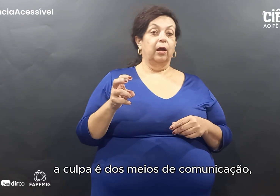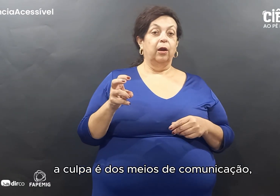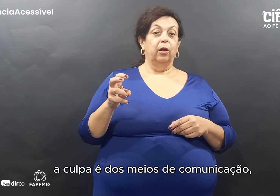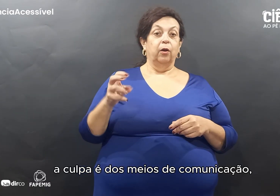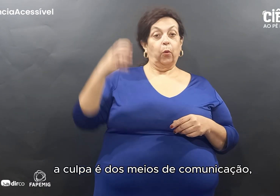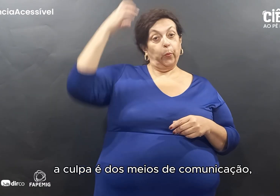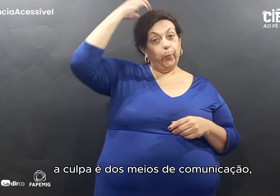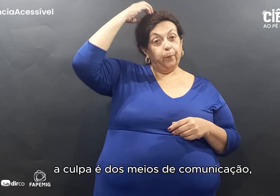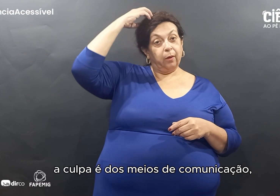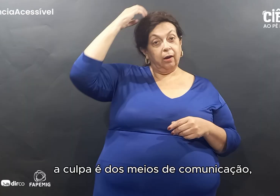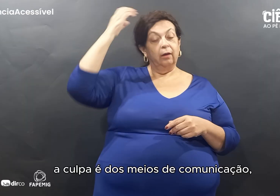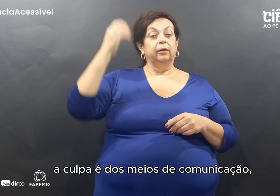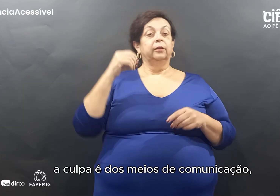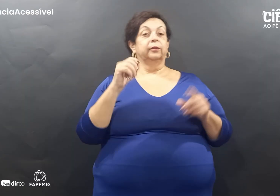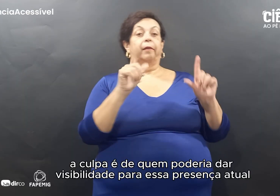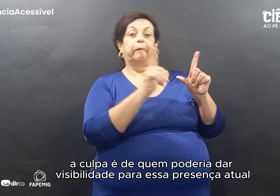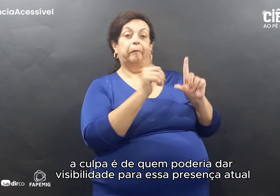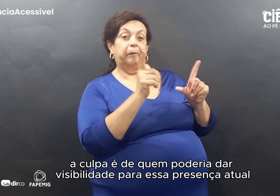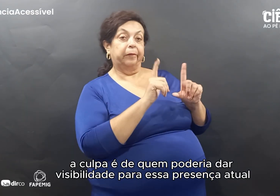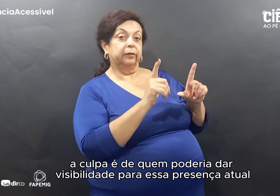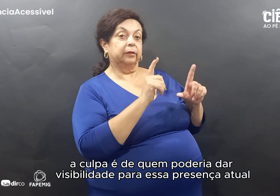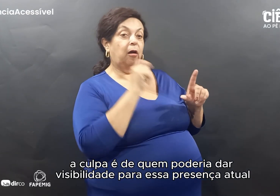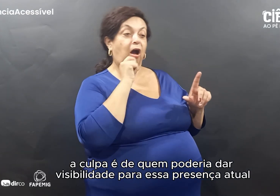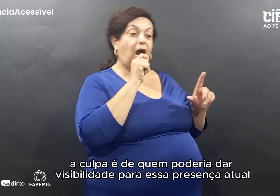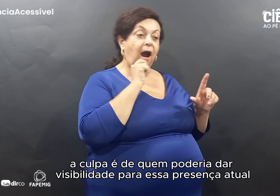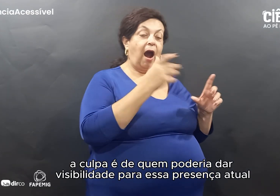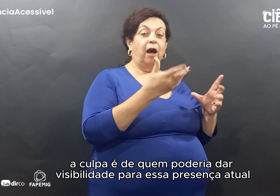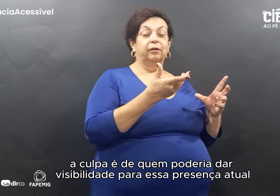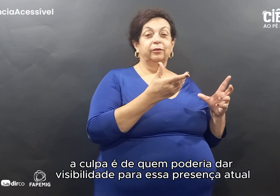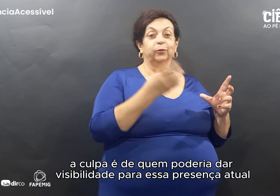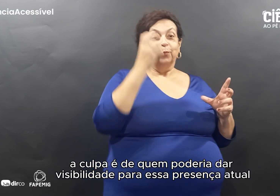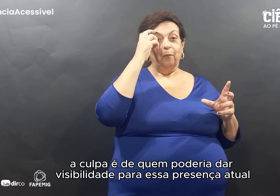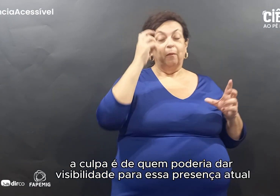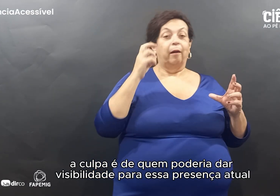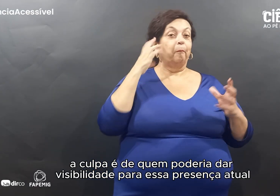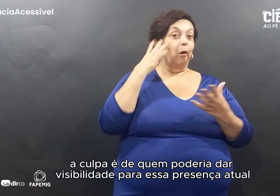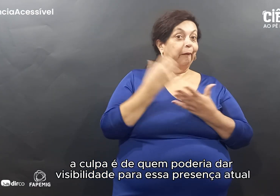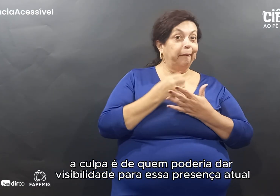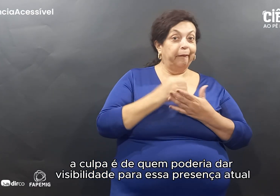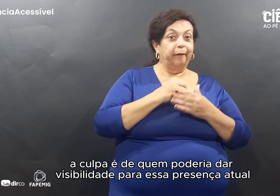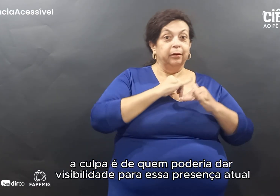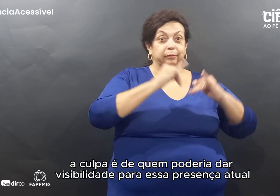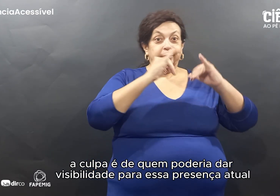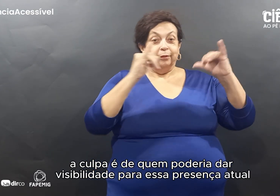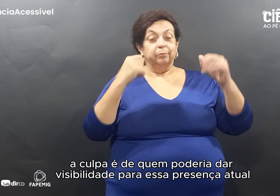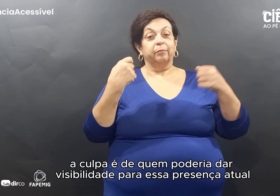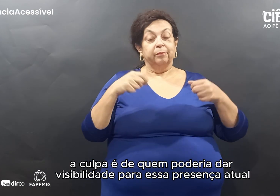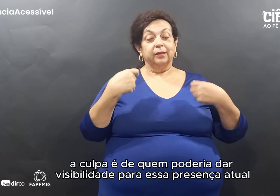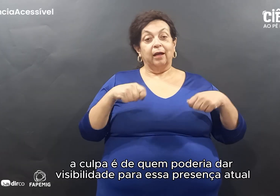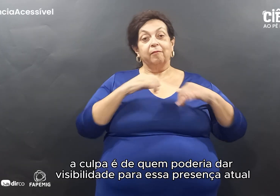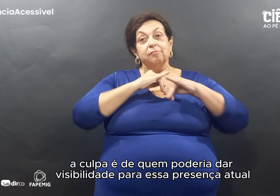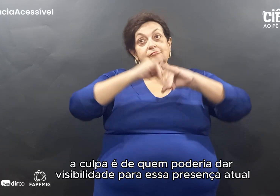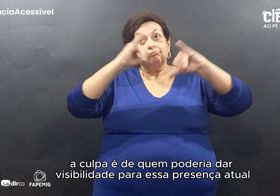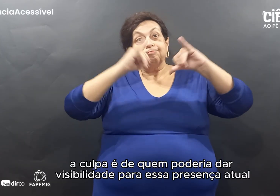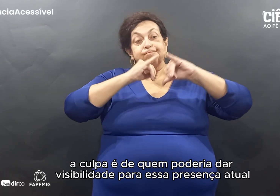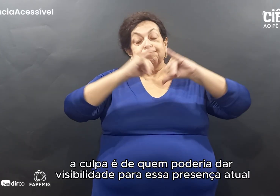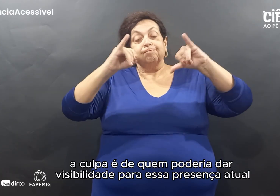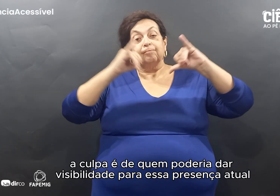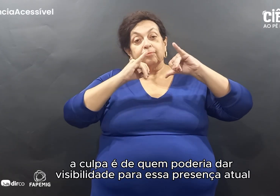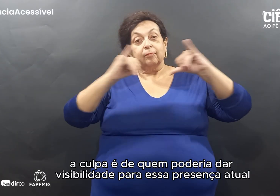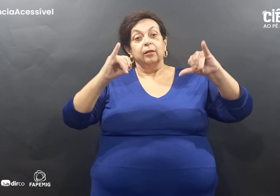dos meios de comunicação, a culpa é de quem poderia dar visibilidade para essa